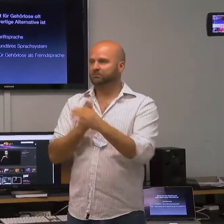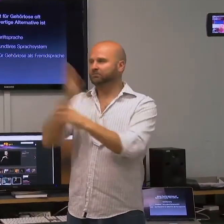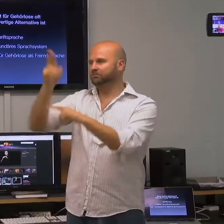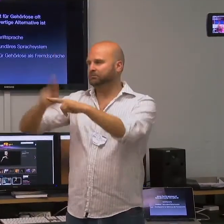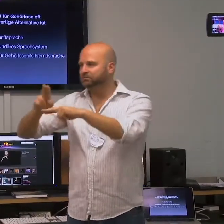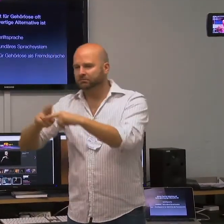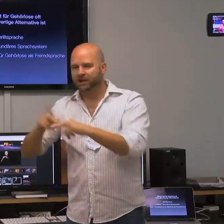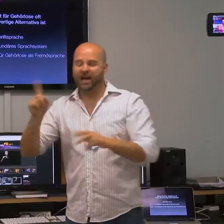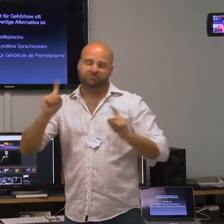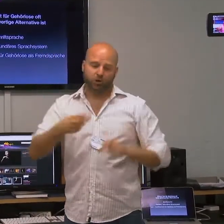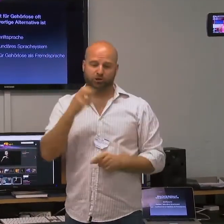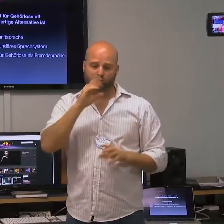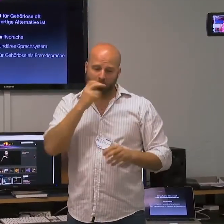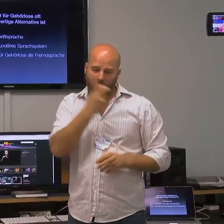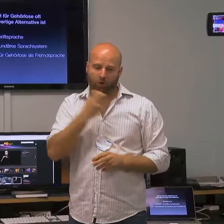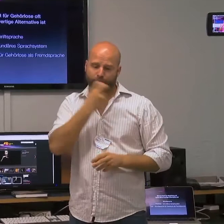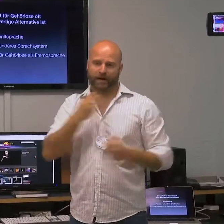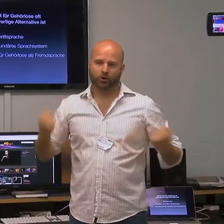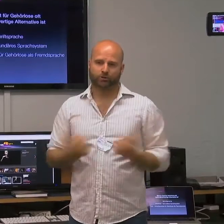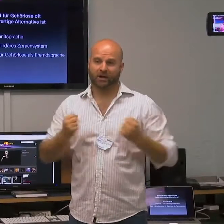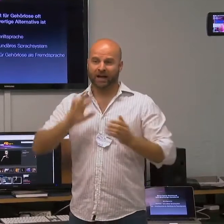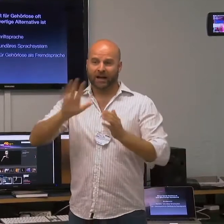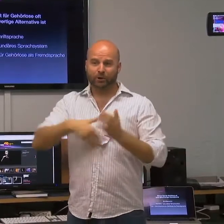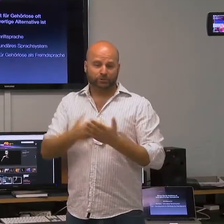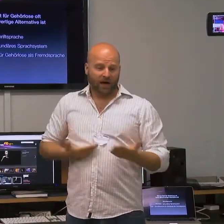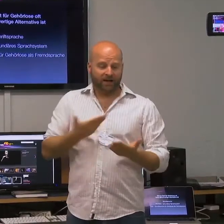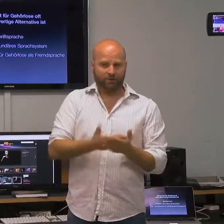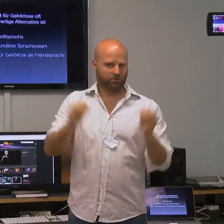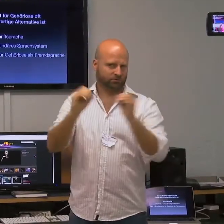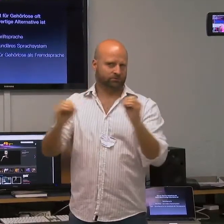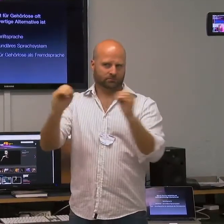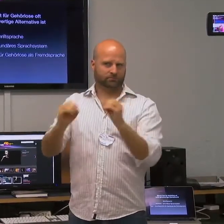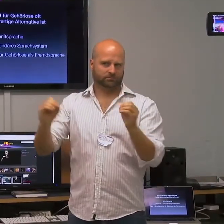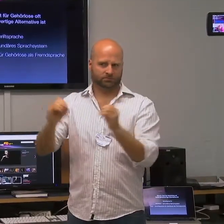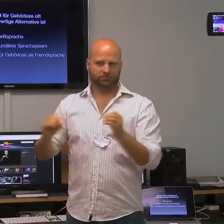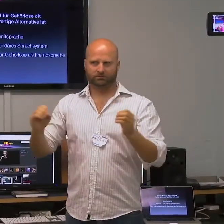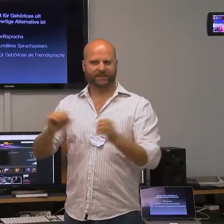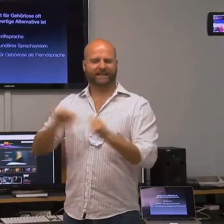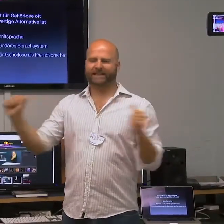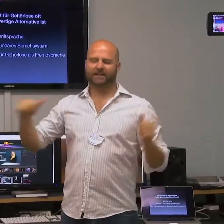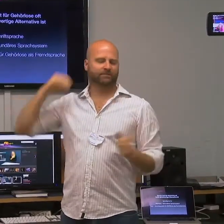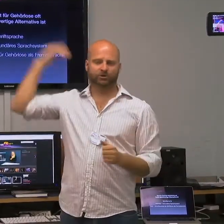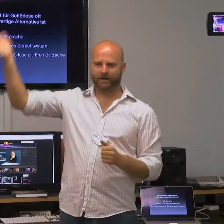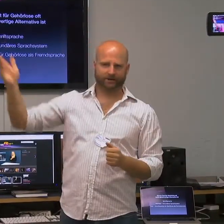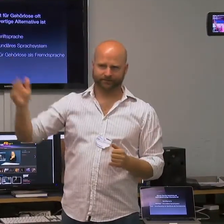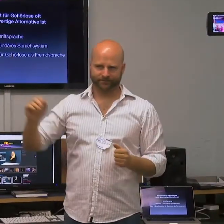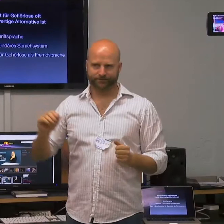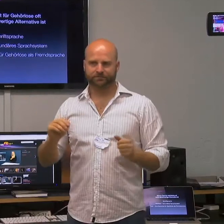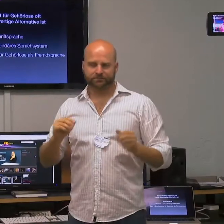Eltern keine Ahnung von Gebärdensprache und die Ärzte sagen, ja, ihr dürft nicht Gebärdensprache geben, ihr müsst reden mit eurem